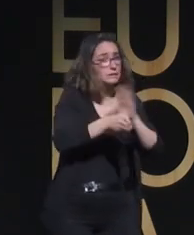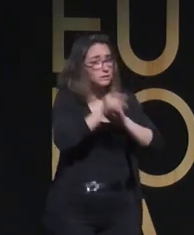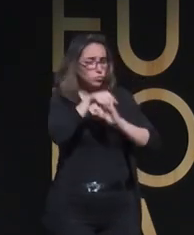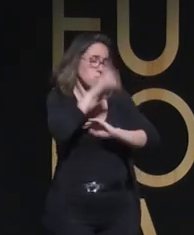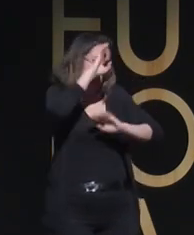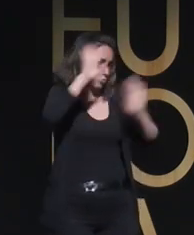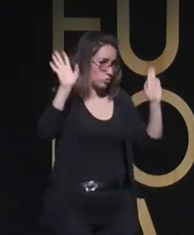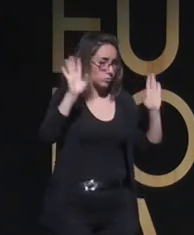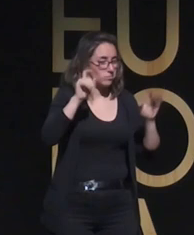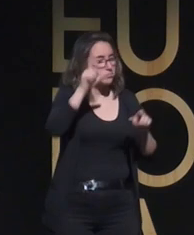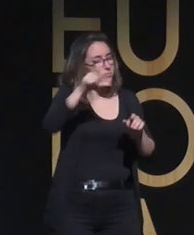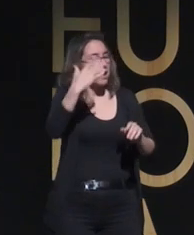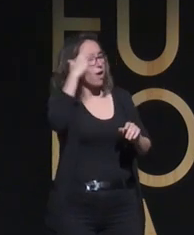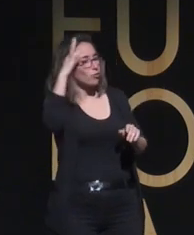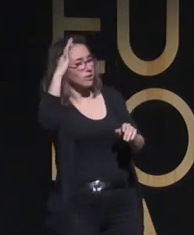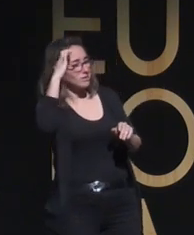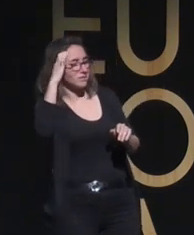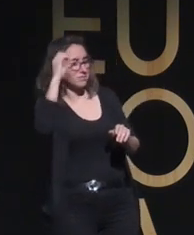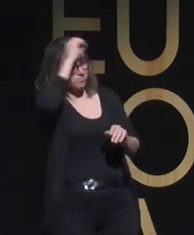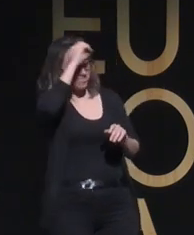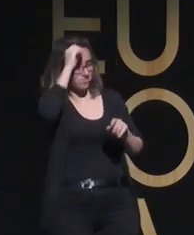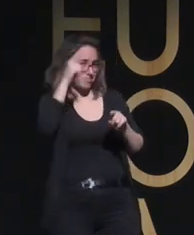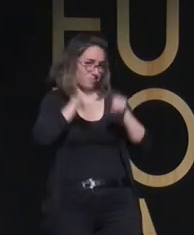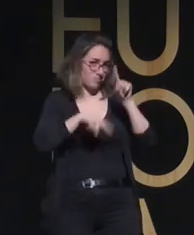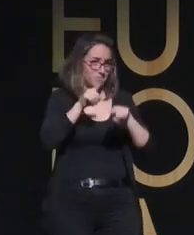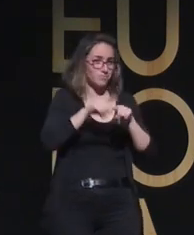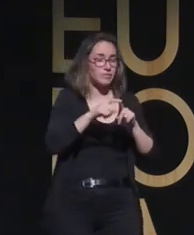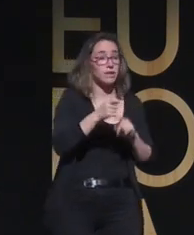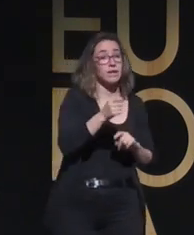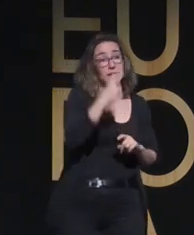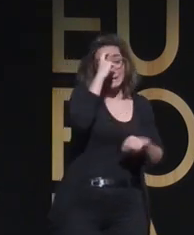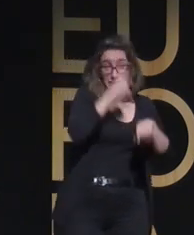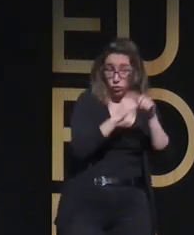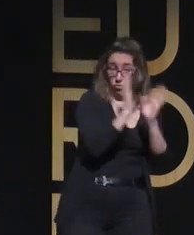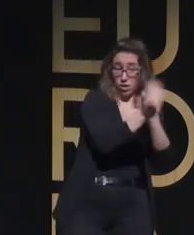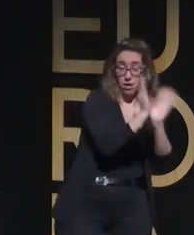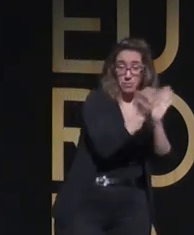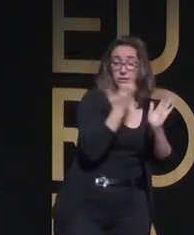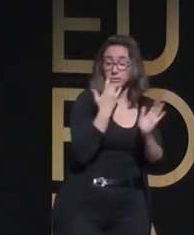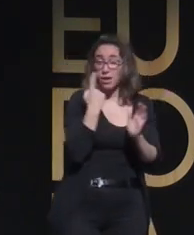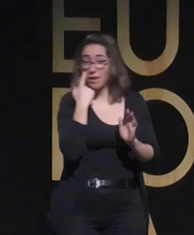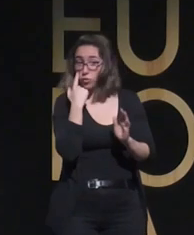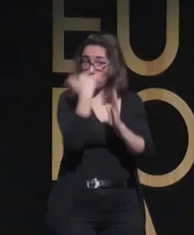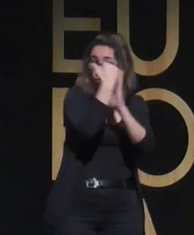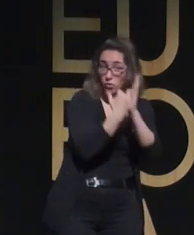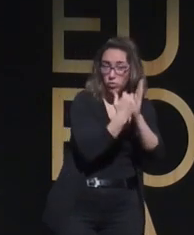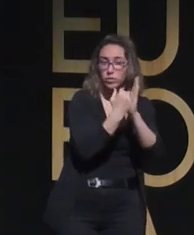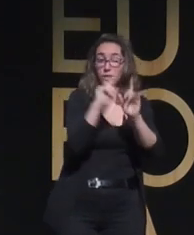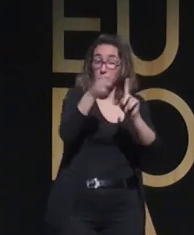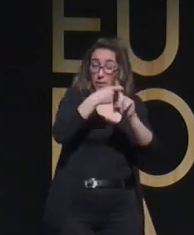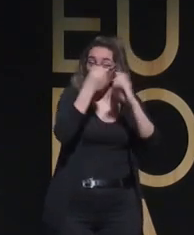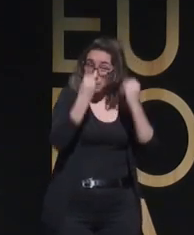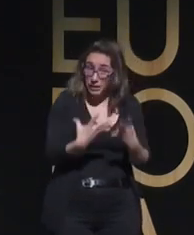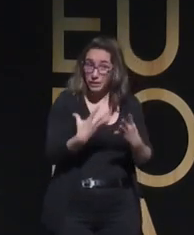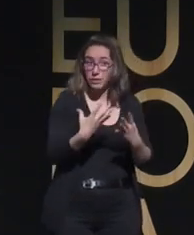pocos adolescentes que lo ven así. Entonces, la psicoterapia, si es un déficit de atención bien diagnosticado, sin medicación, va